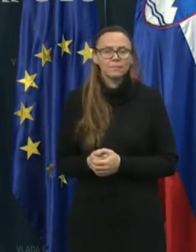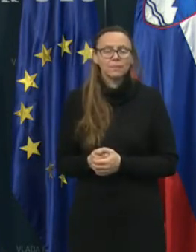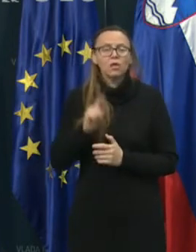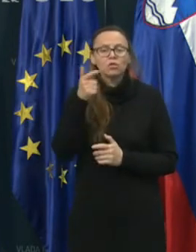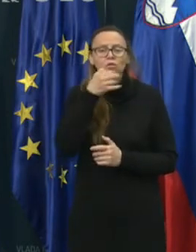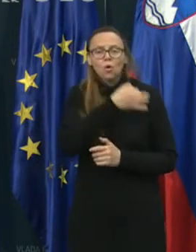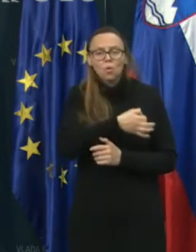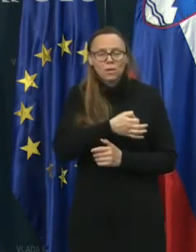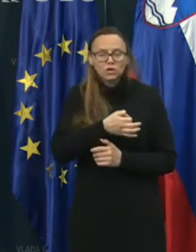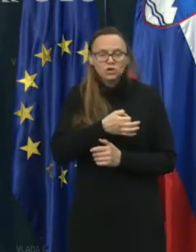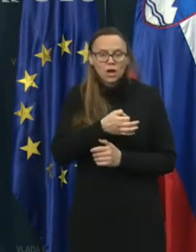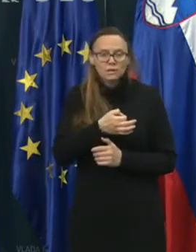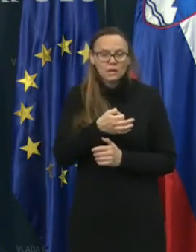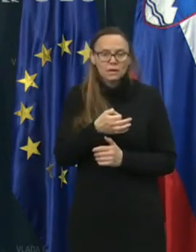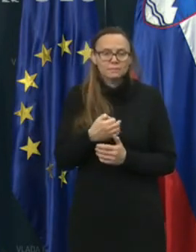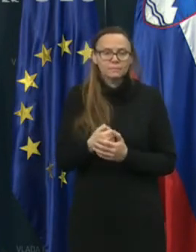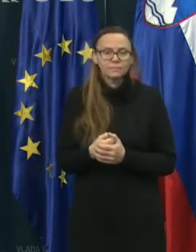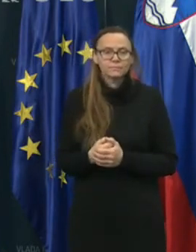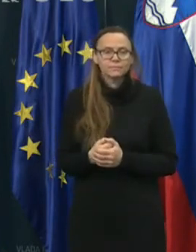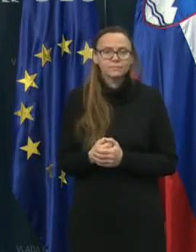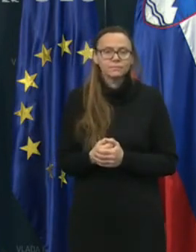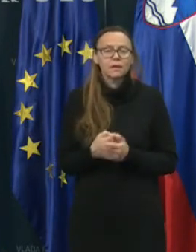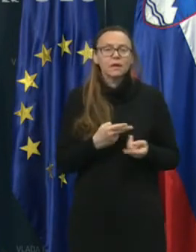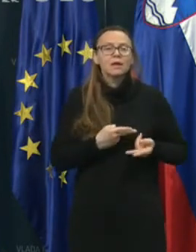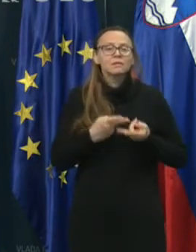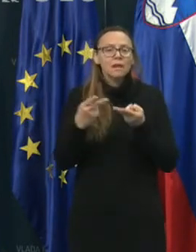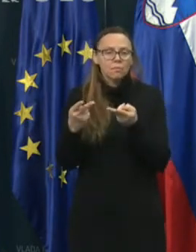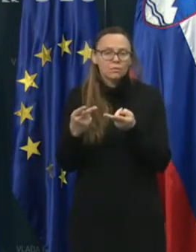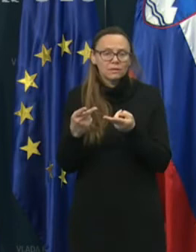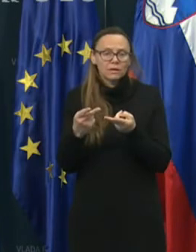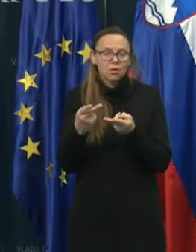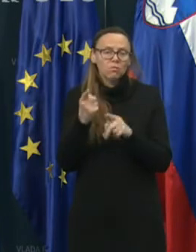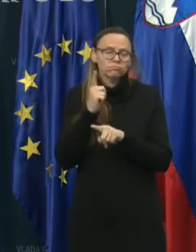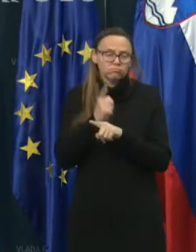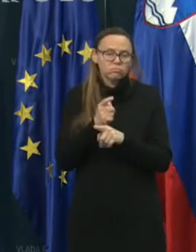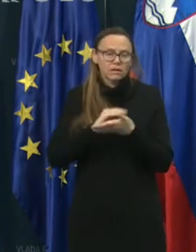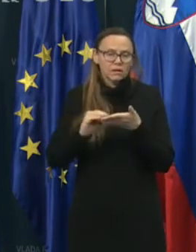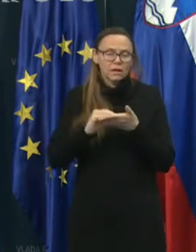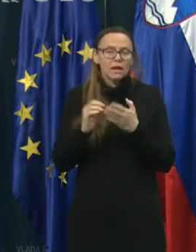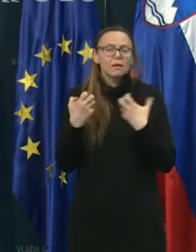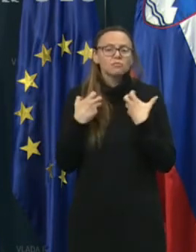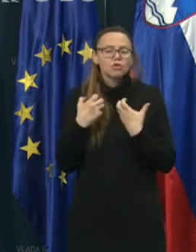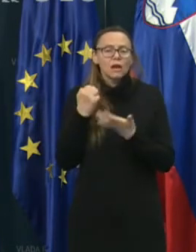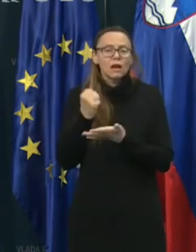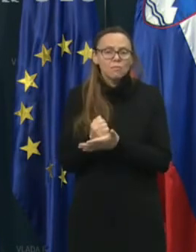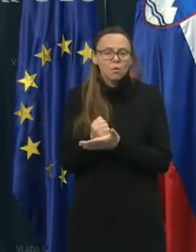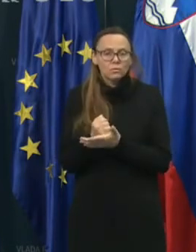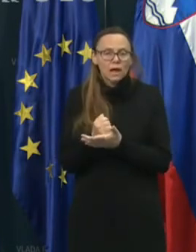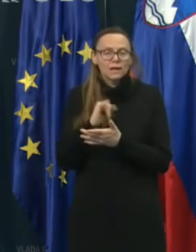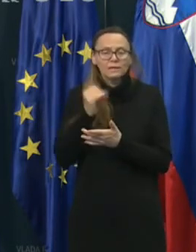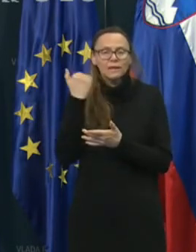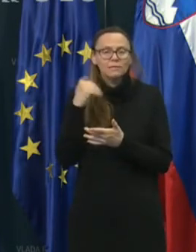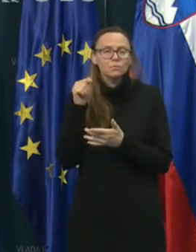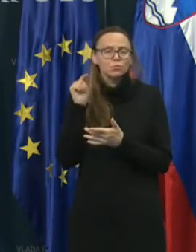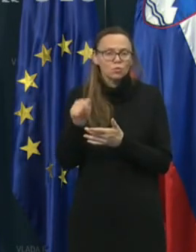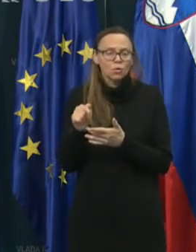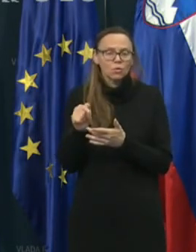Drugo vprašanje, ki se nanaša na napotilo, bi želela poudariti, da je bil